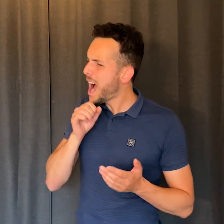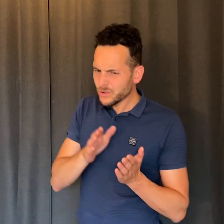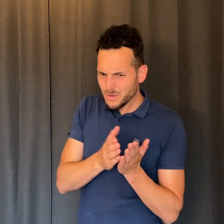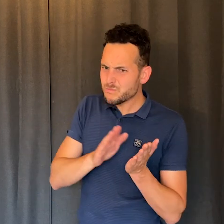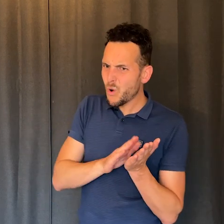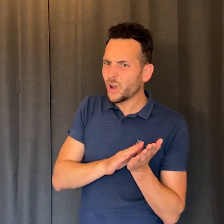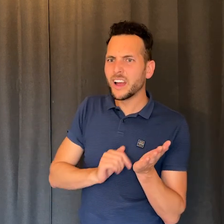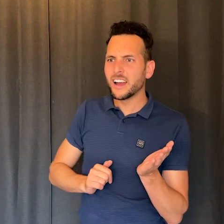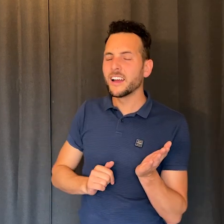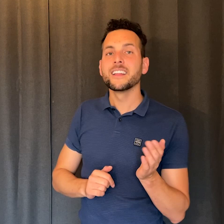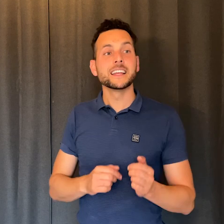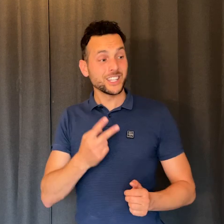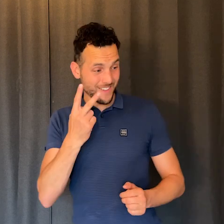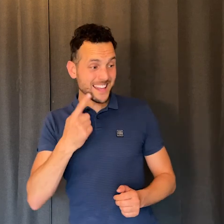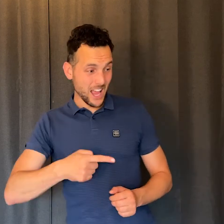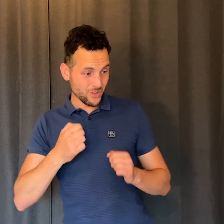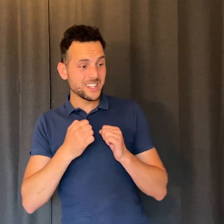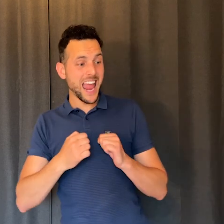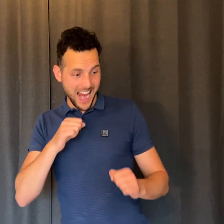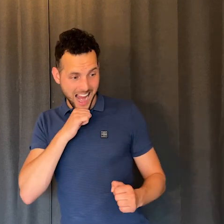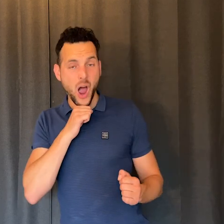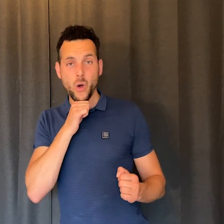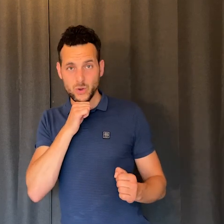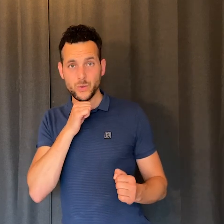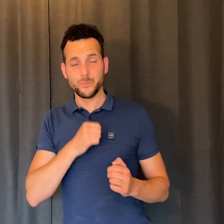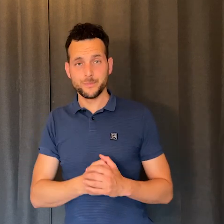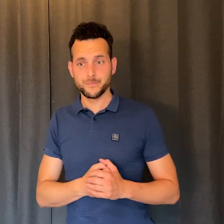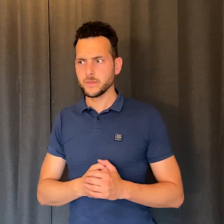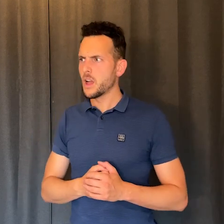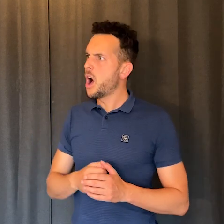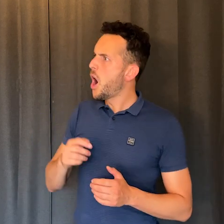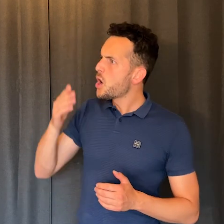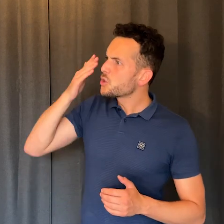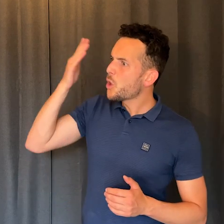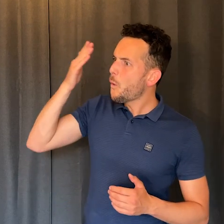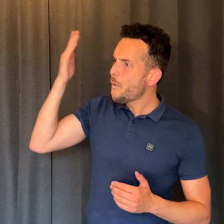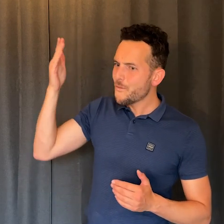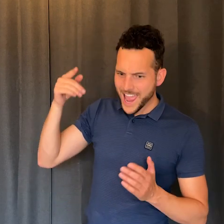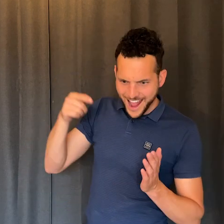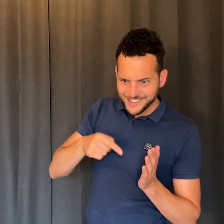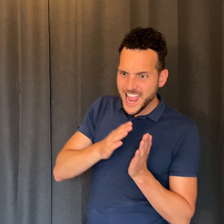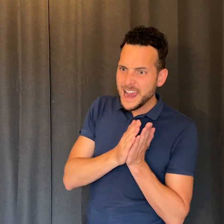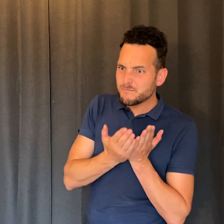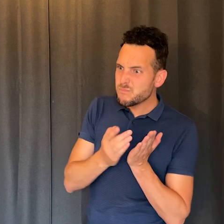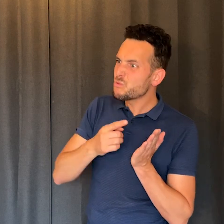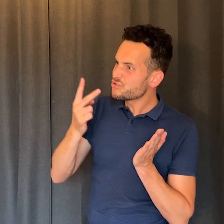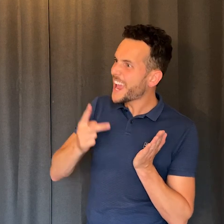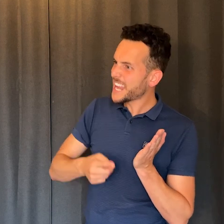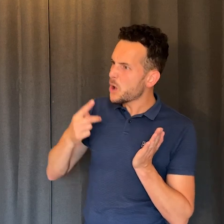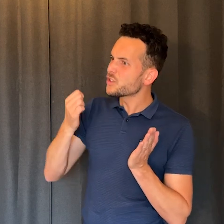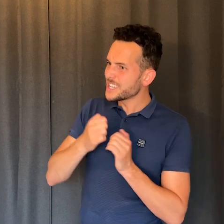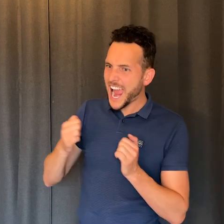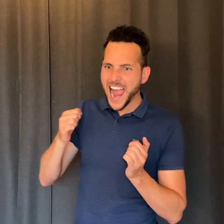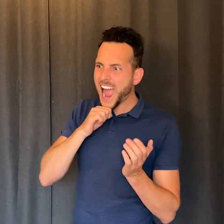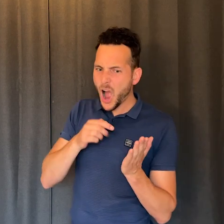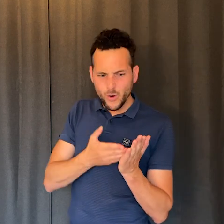nou? Die is wel 2000 jaar oud. Sophie, ja. Dit boek is 2000 jaar oud